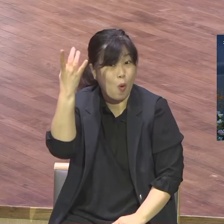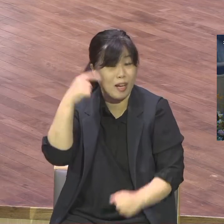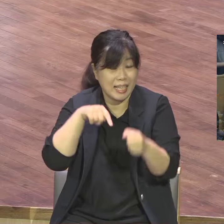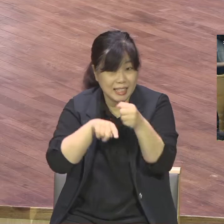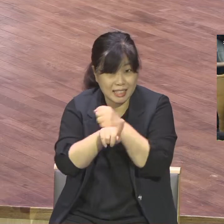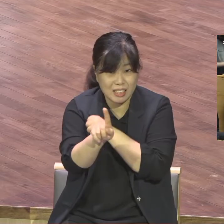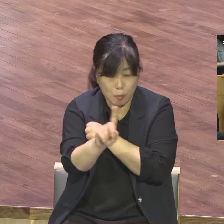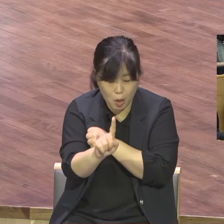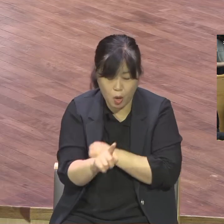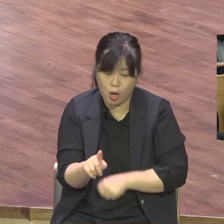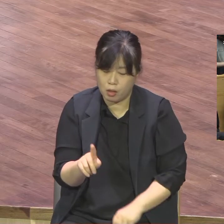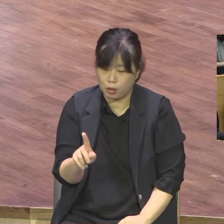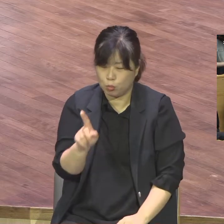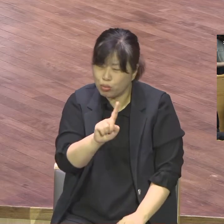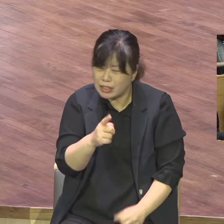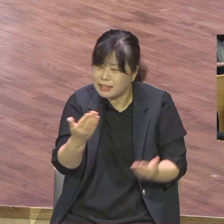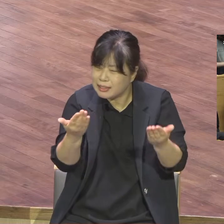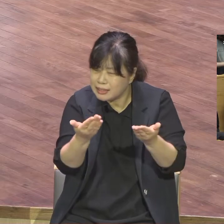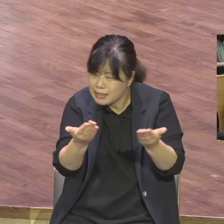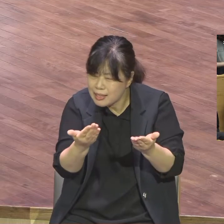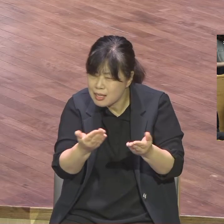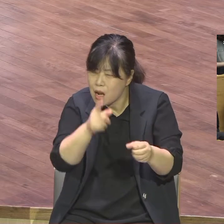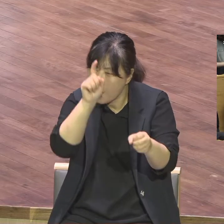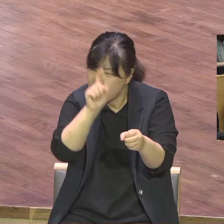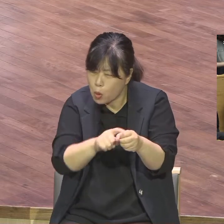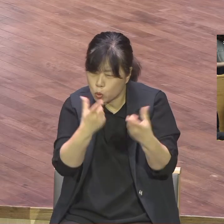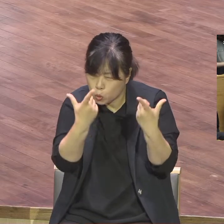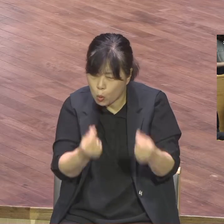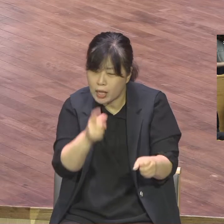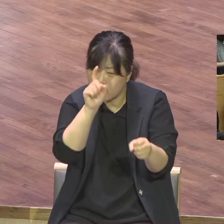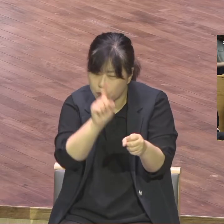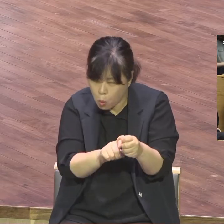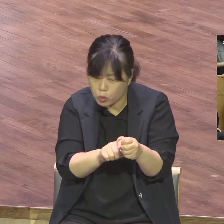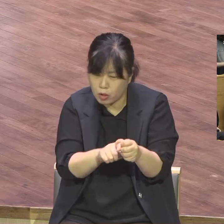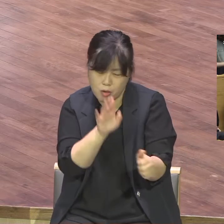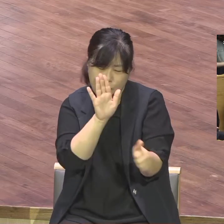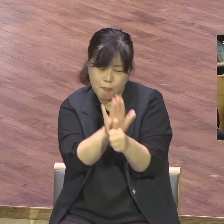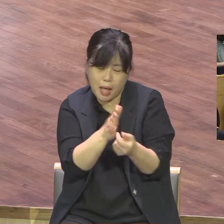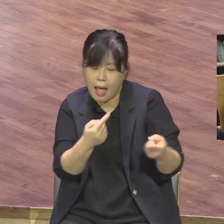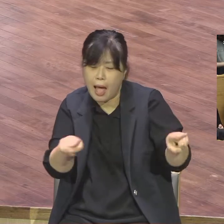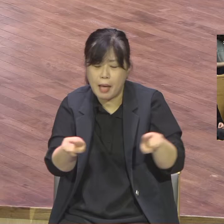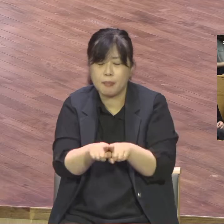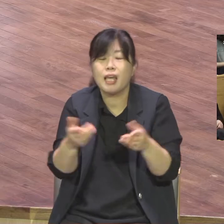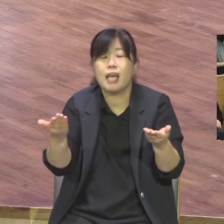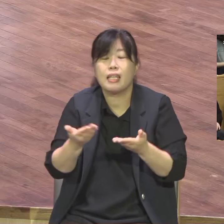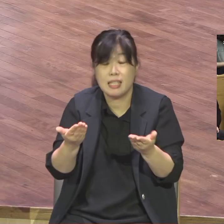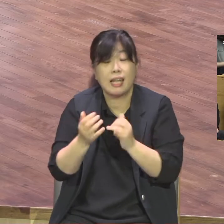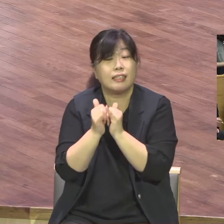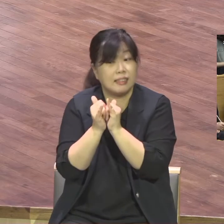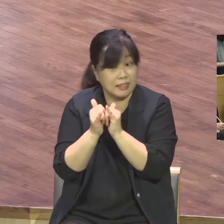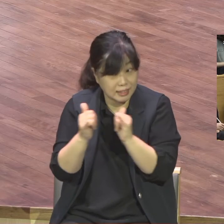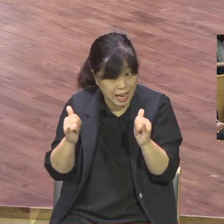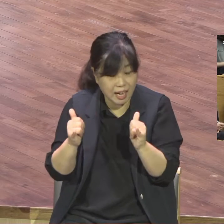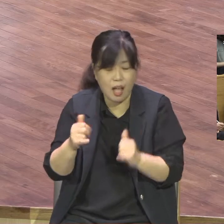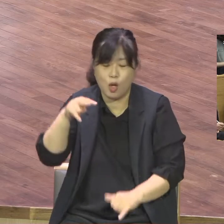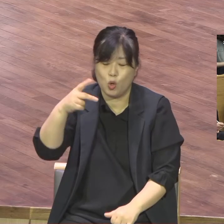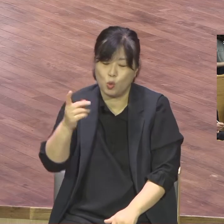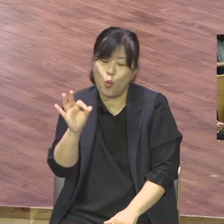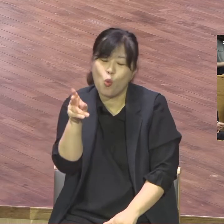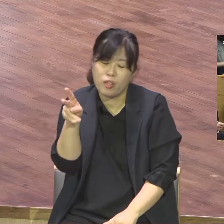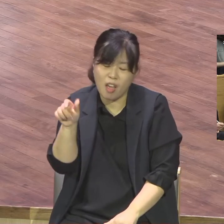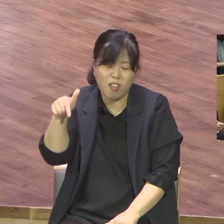함께 일하는 사람, 돕는 사람, 그것을 동역자라 그럽니다. 사도행전 6장 4절에